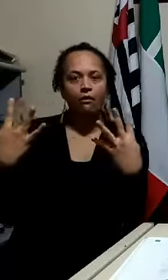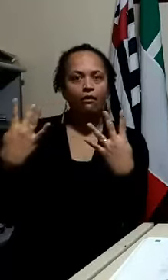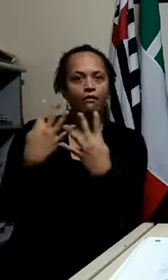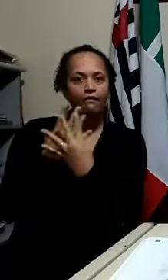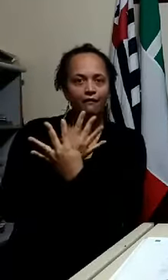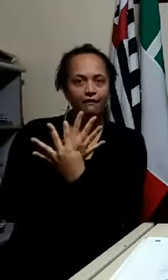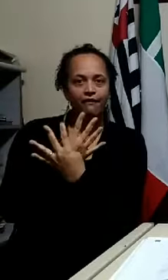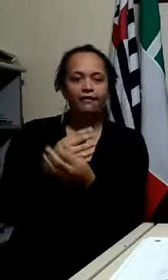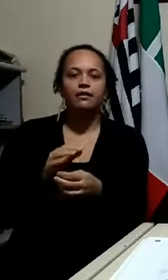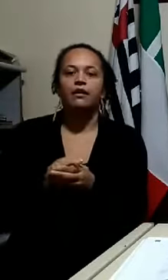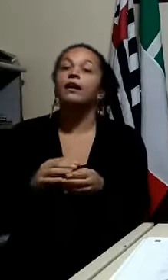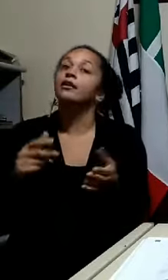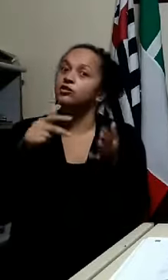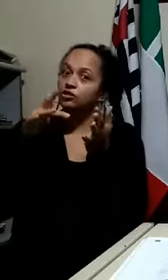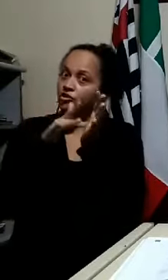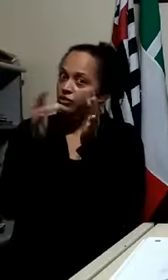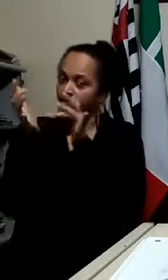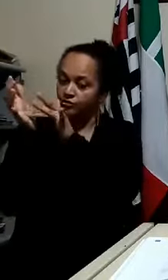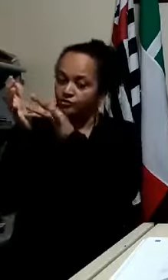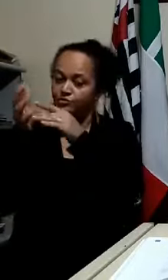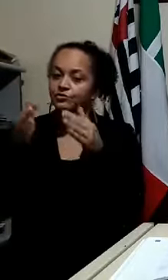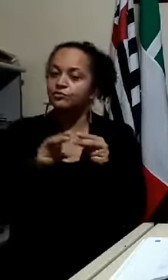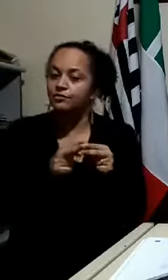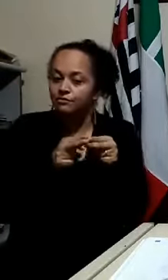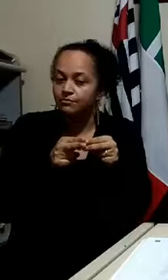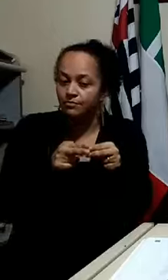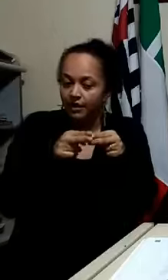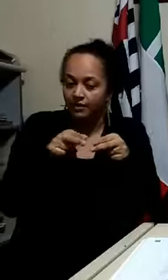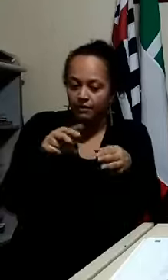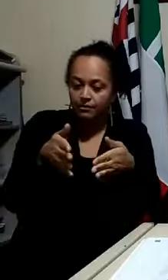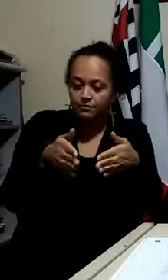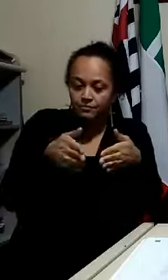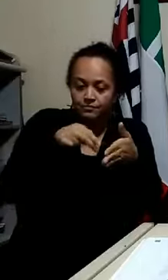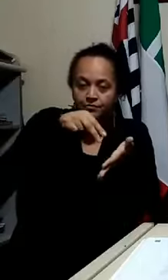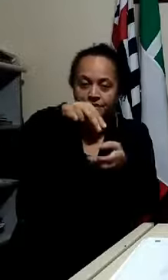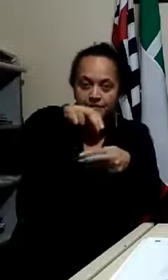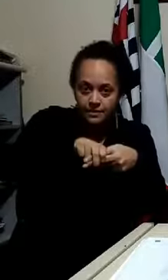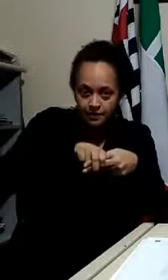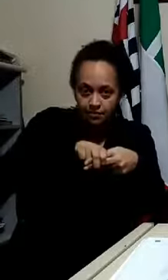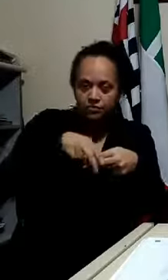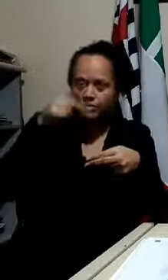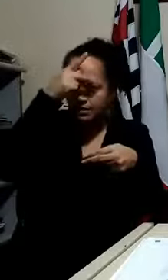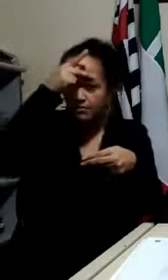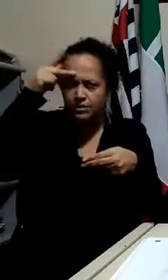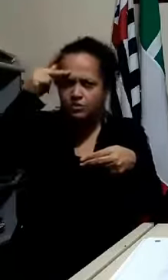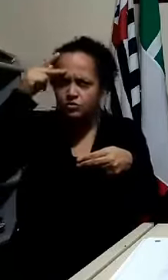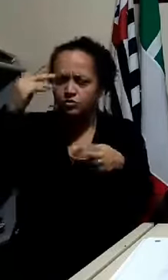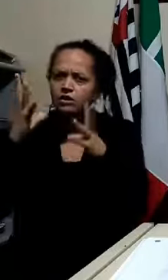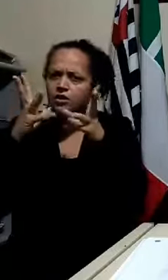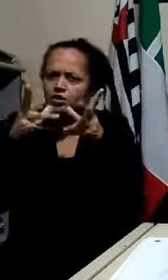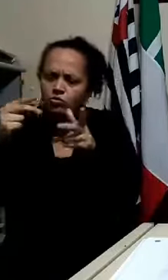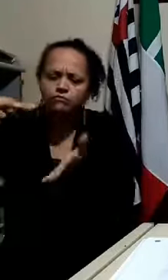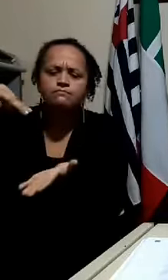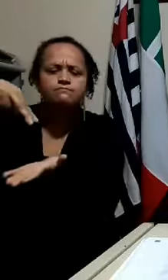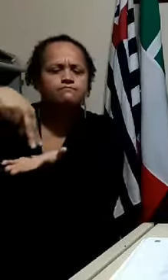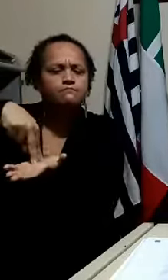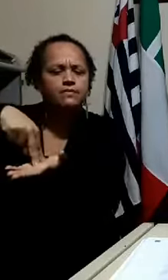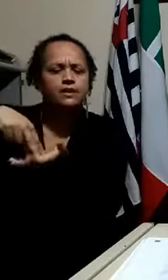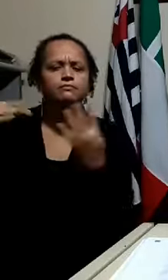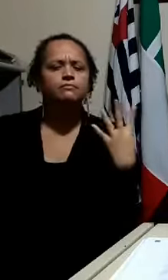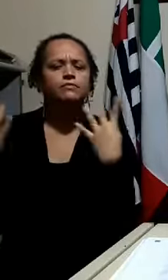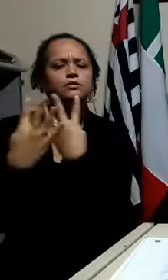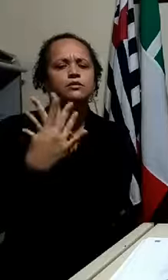que entrou num barco e se assentou, e toda a multidão estava em pé na praia, e de